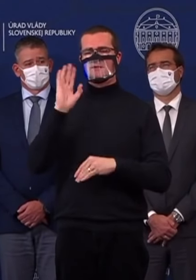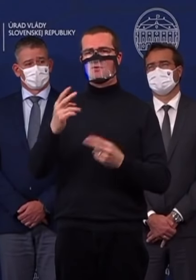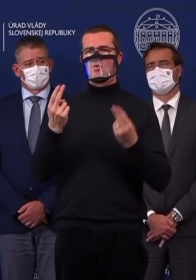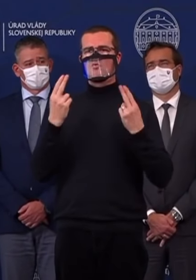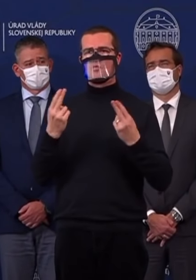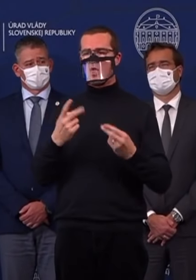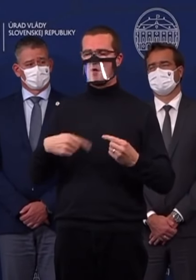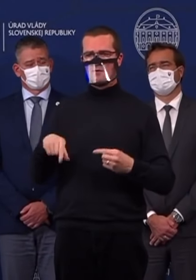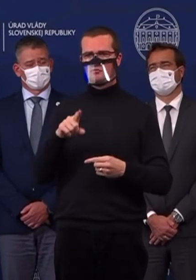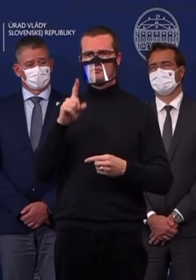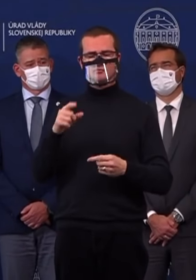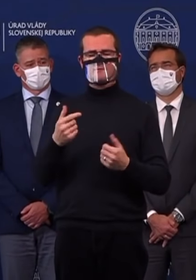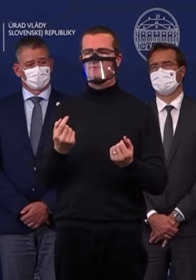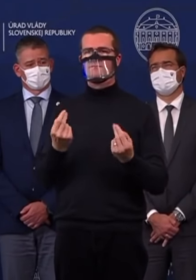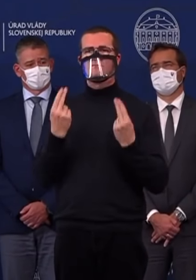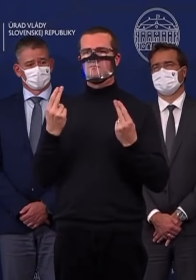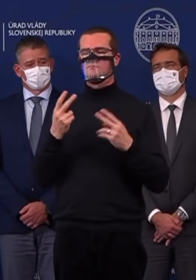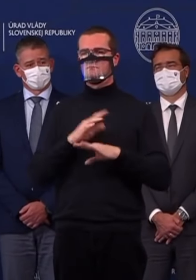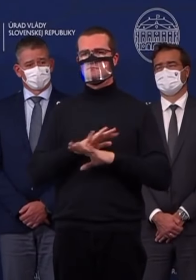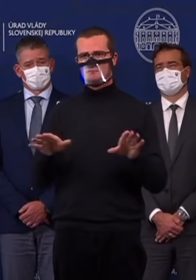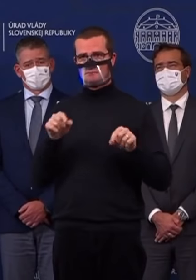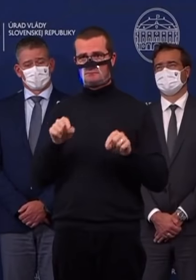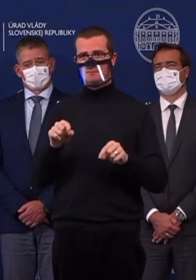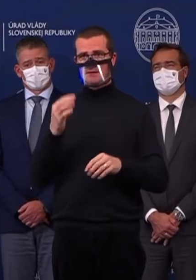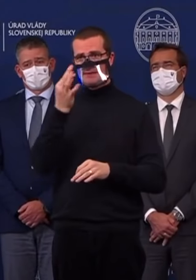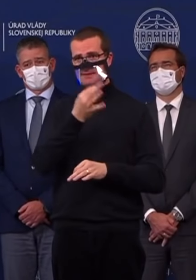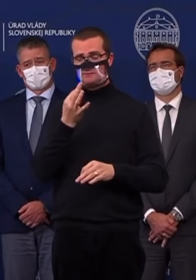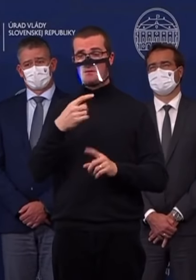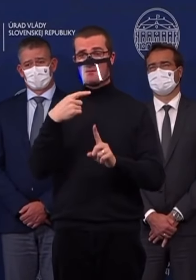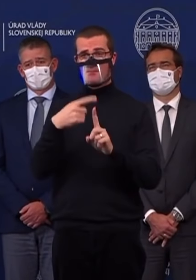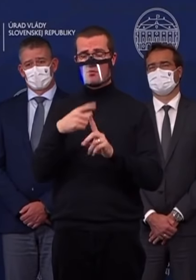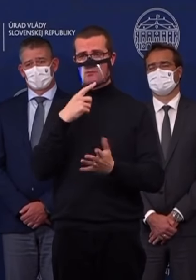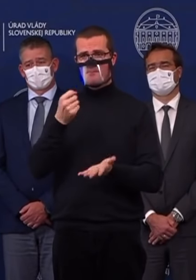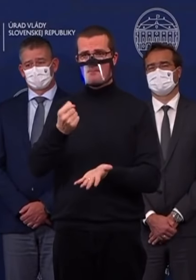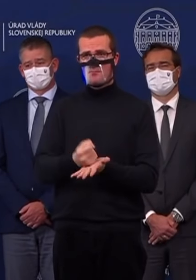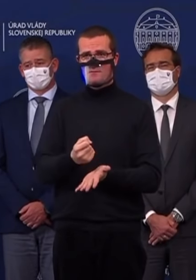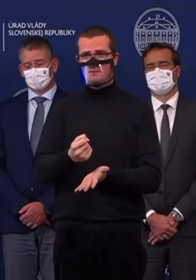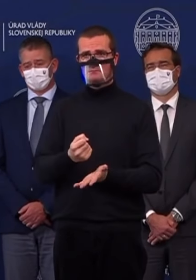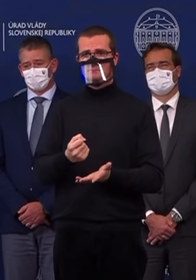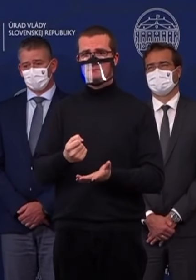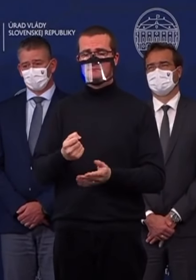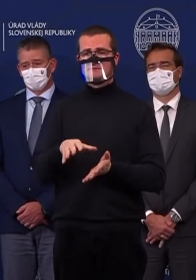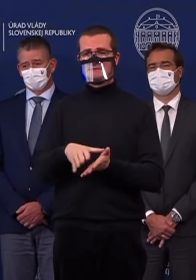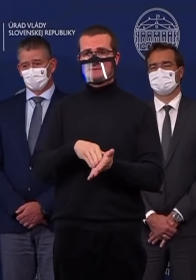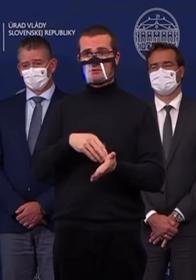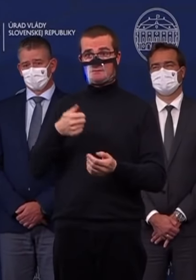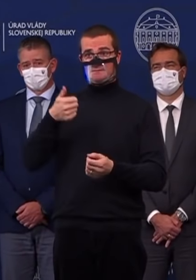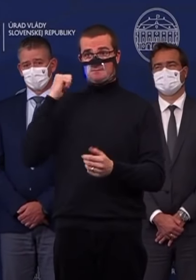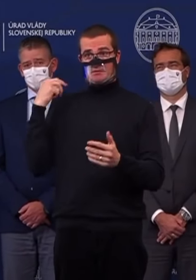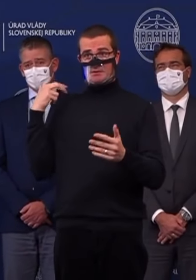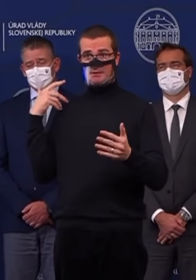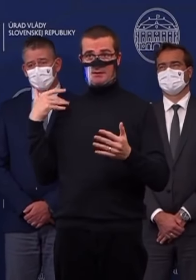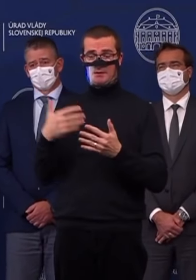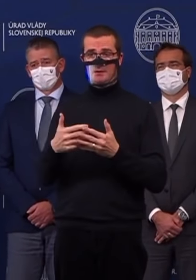dôležitú opodstatnenosť takéhoto pretestovania. A zároveň môžem potvrdiť, že počnúc včerajším dňom